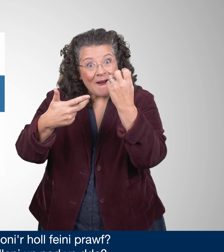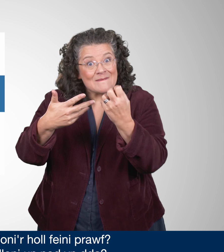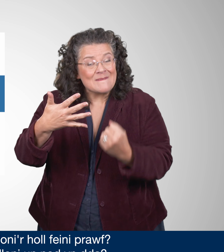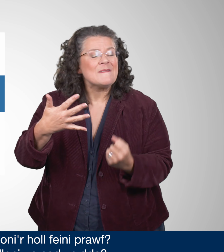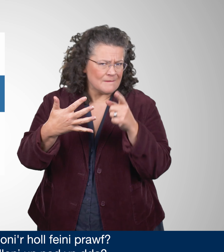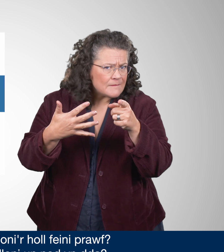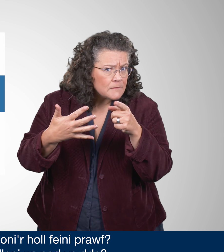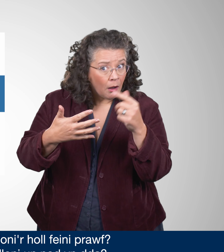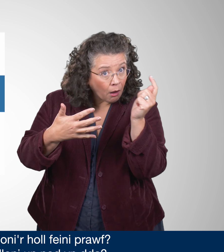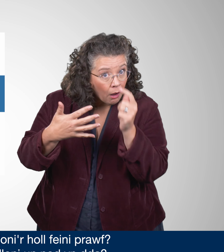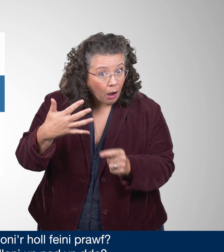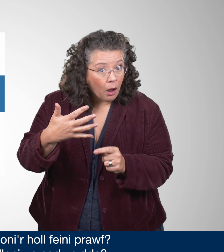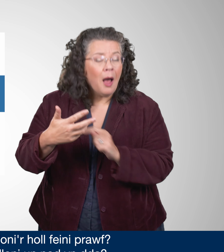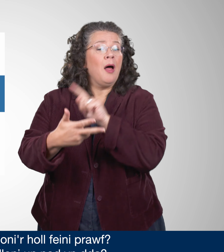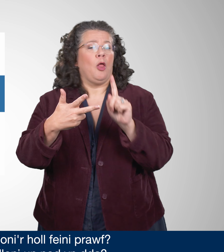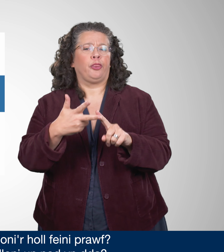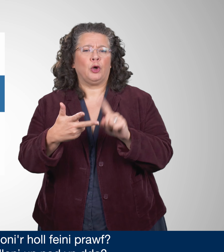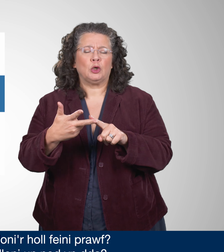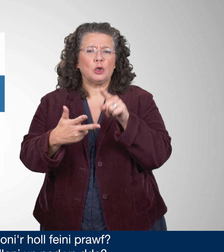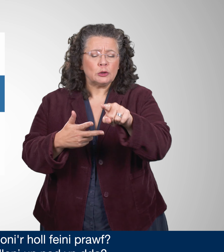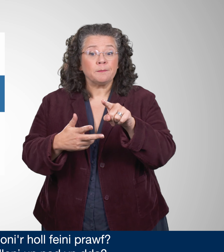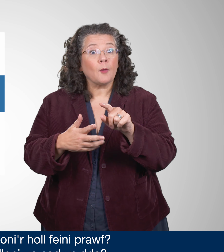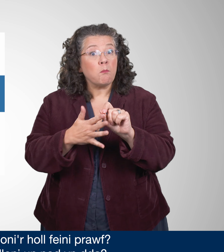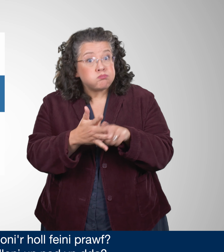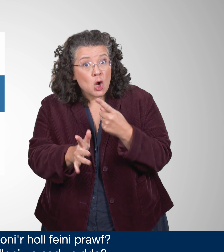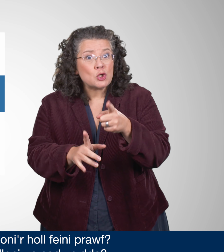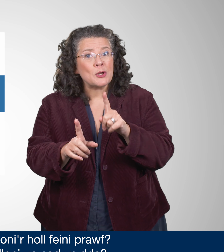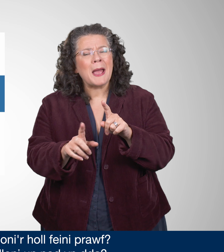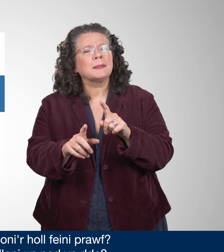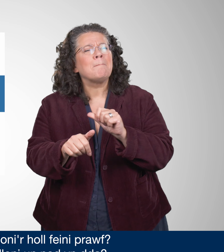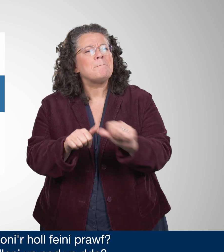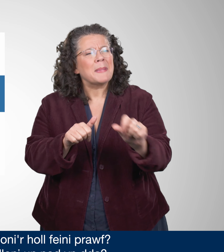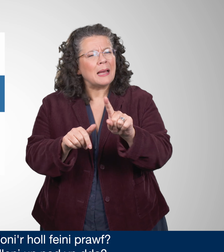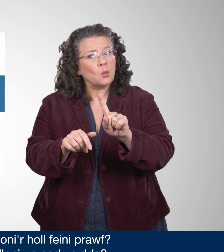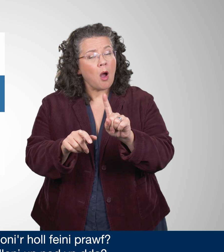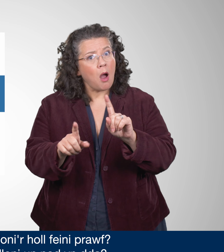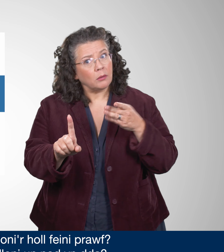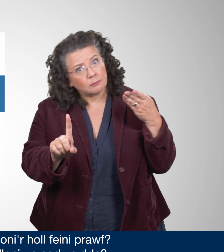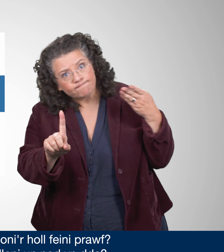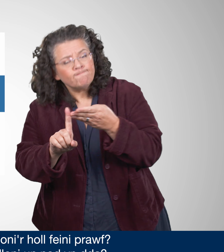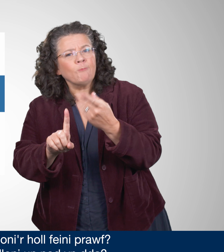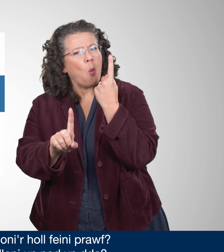A yw eich prosiect yn bodloni'r holl Meini Prawf?